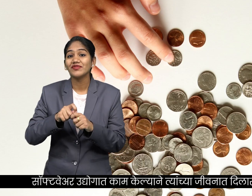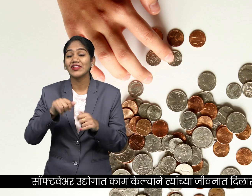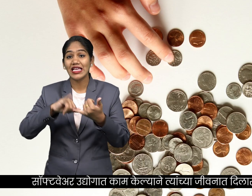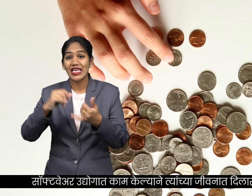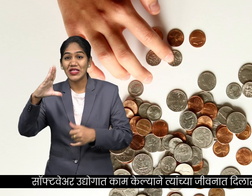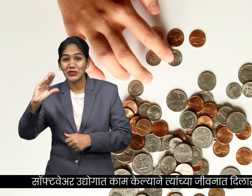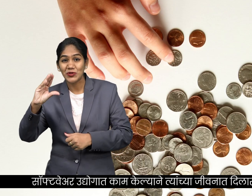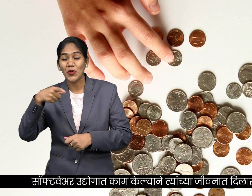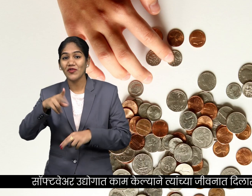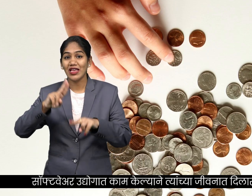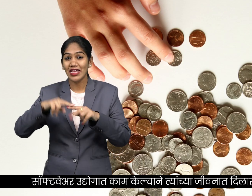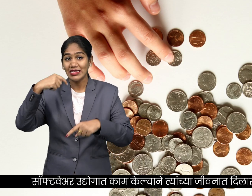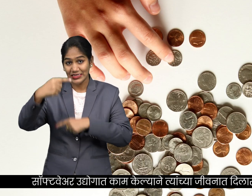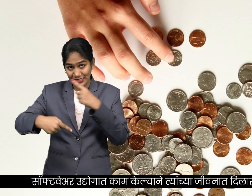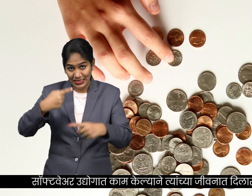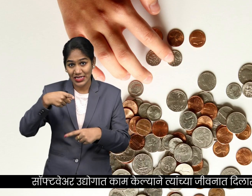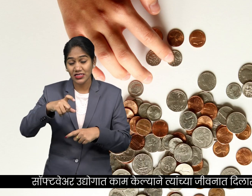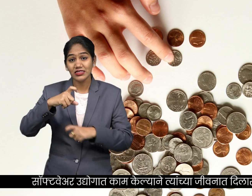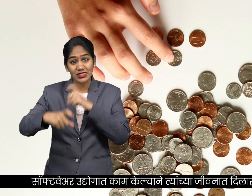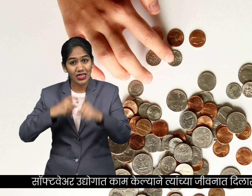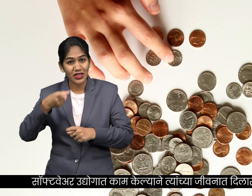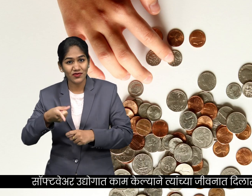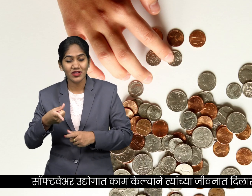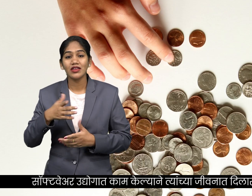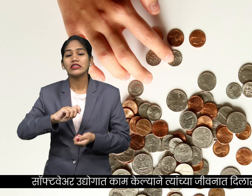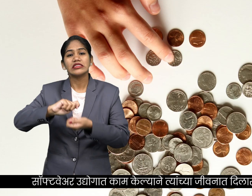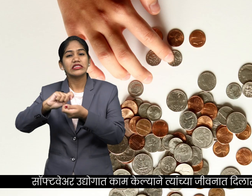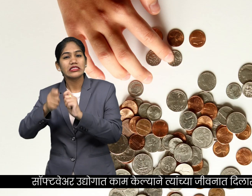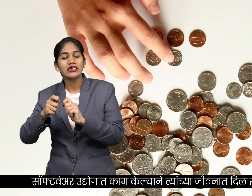सॉफ्टवेअर उद्योगात काम केल्याने त्याच्या जीवनात दिलासा मिळाला आहे.